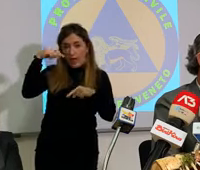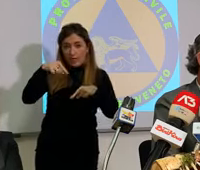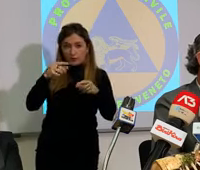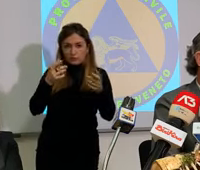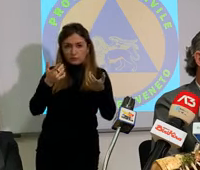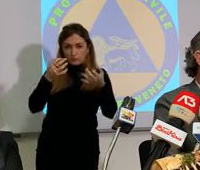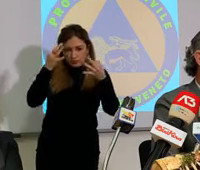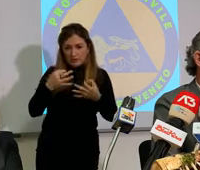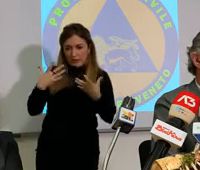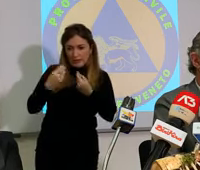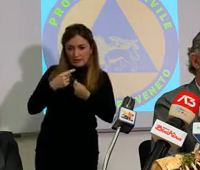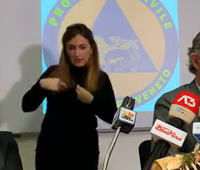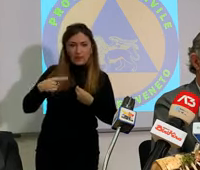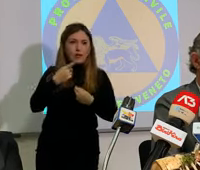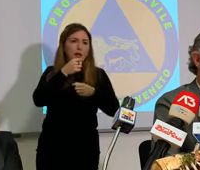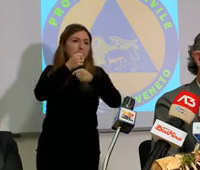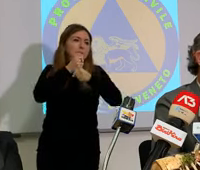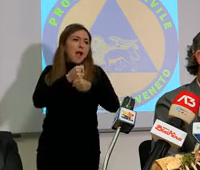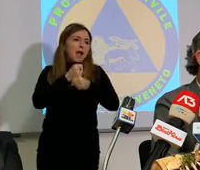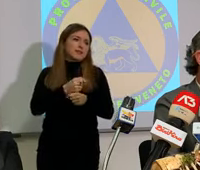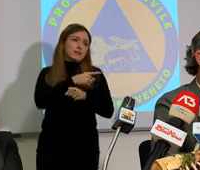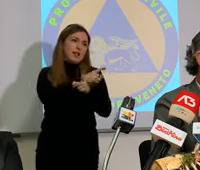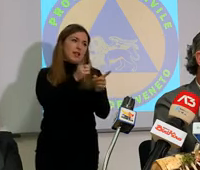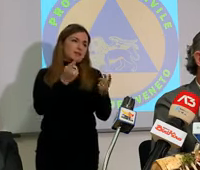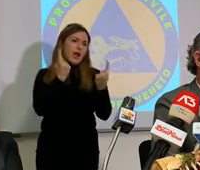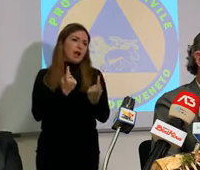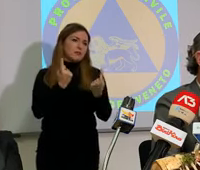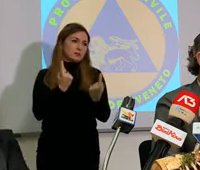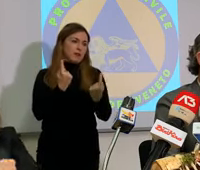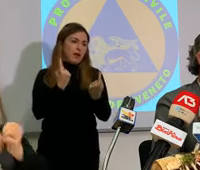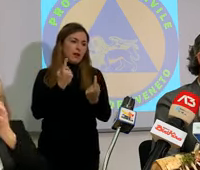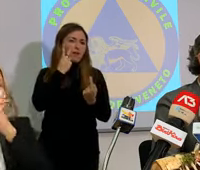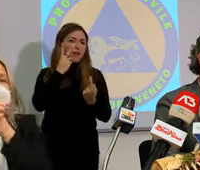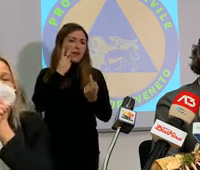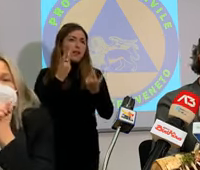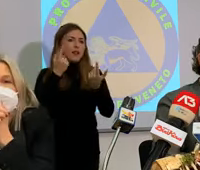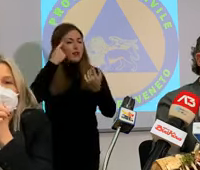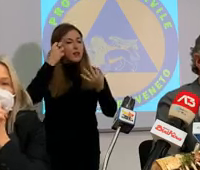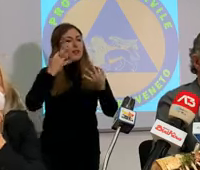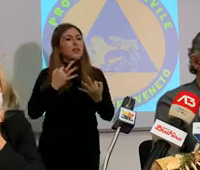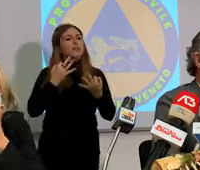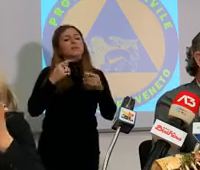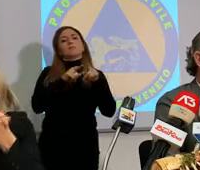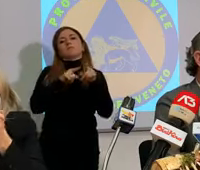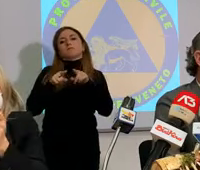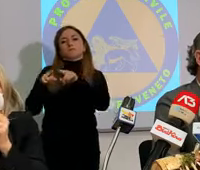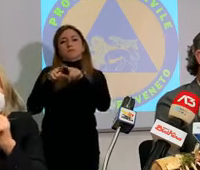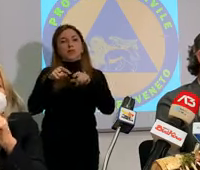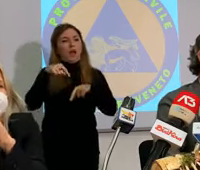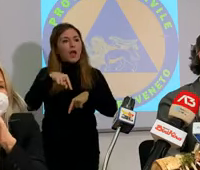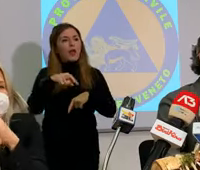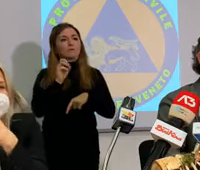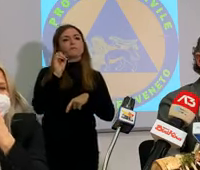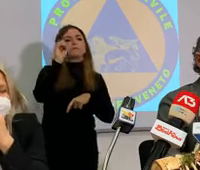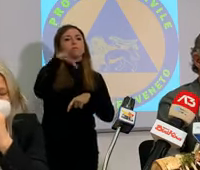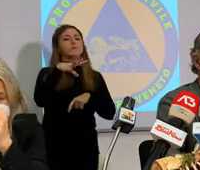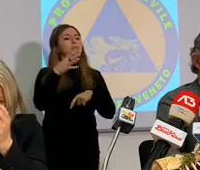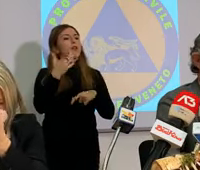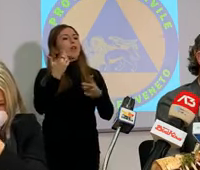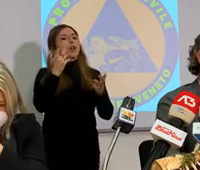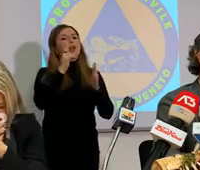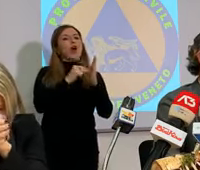a noi abbiate la pazienza di vedere quale sarà la decisione unanime inutile che io butti di colori